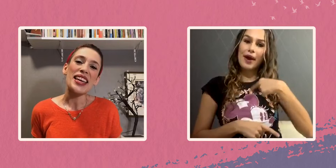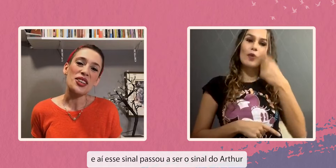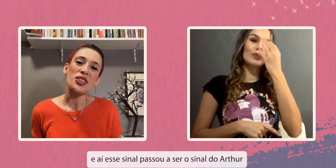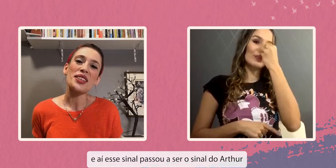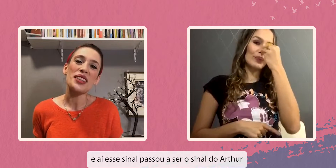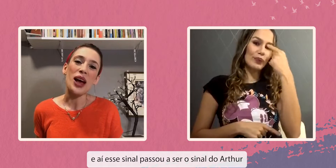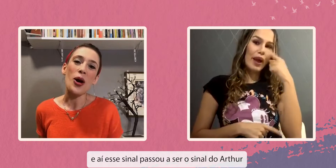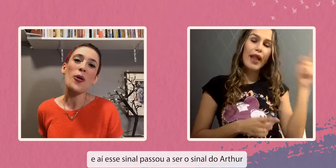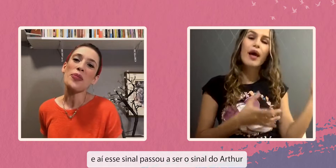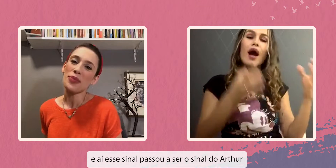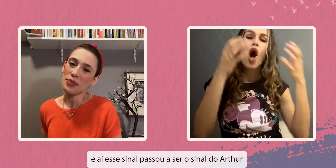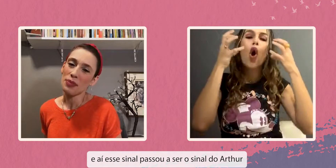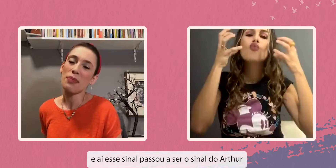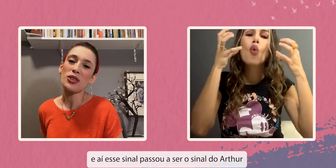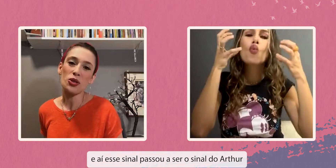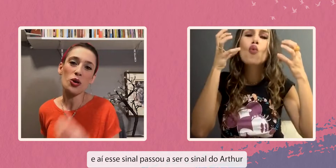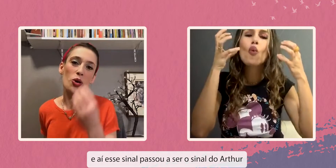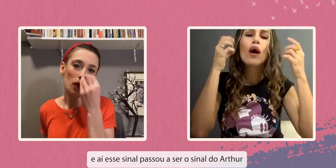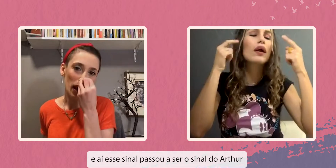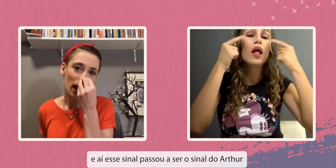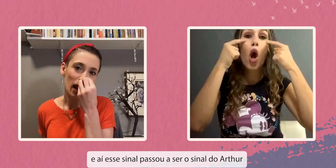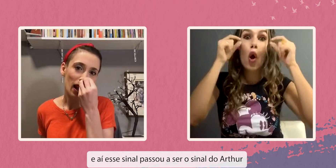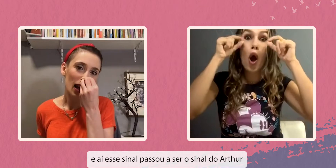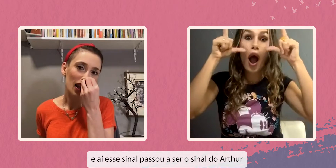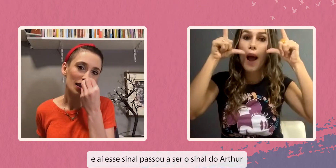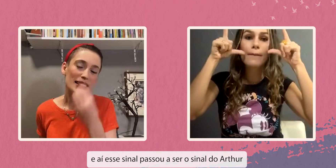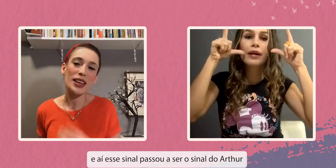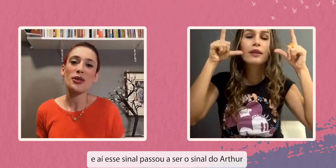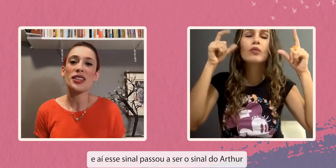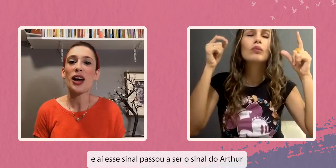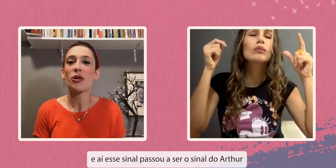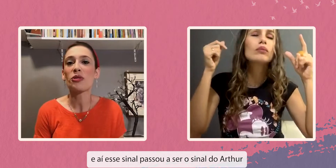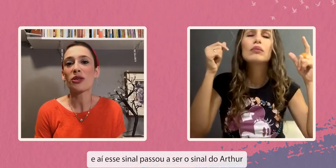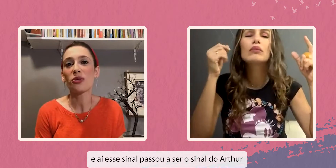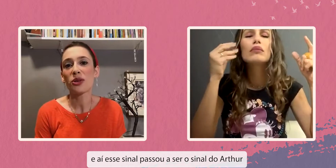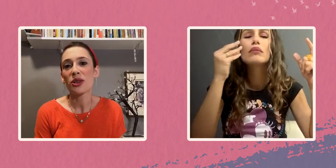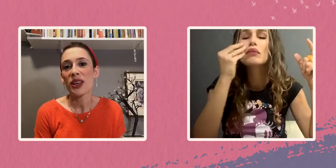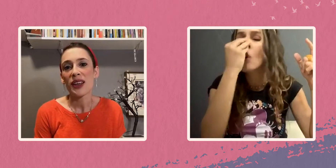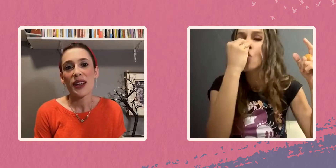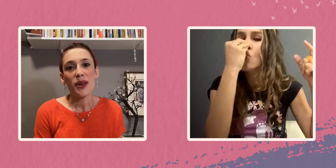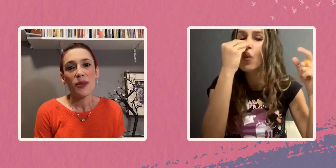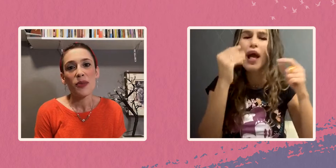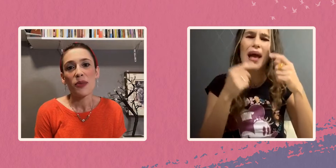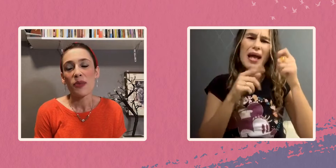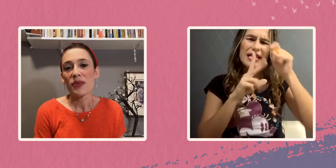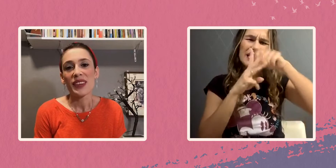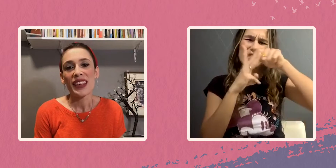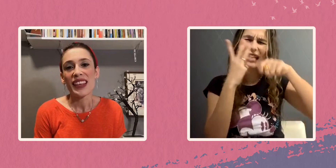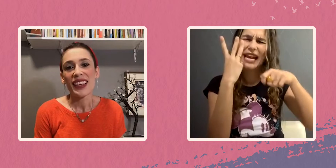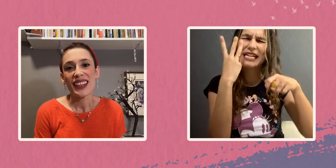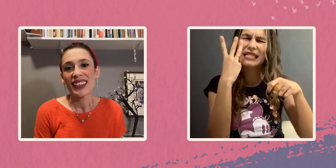E aí, esse final passou a ser o final do Arthur.